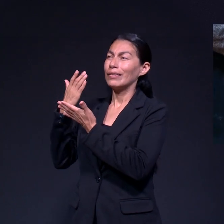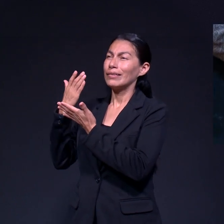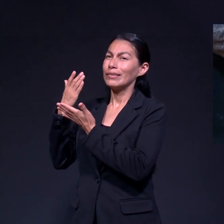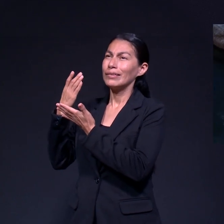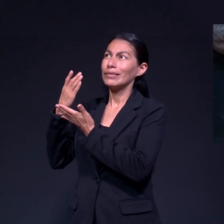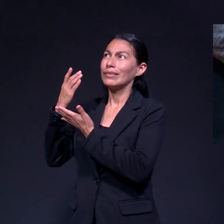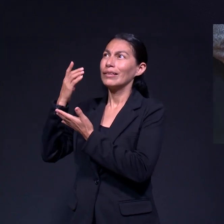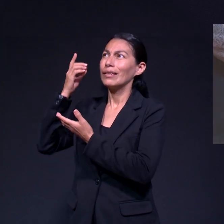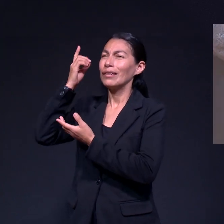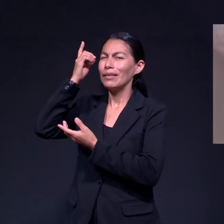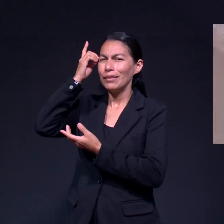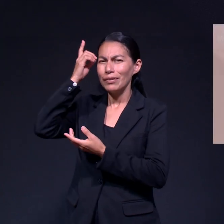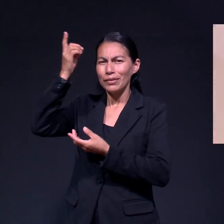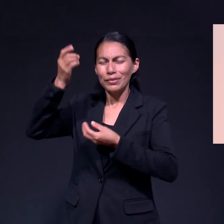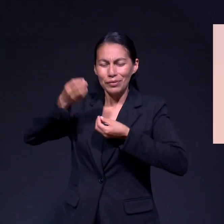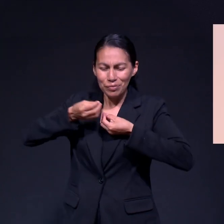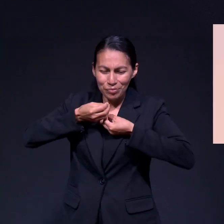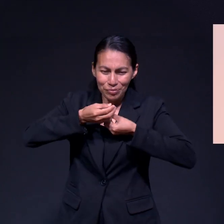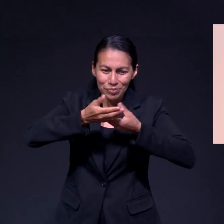desde antes